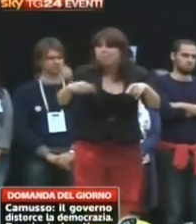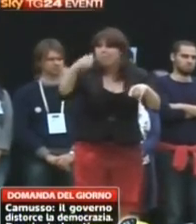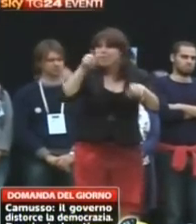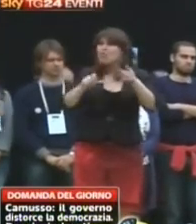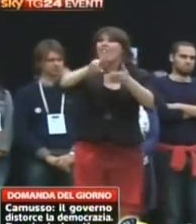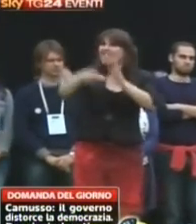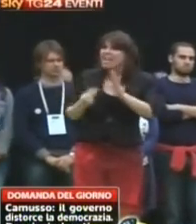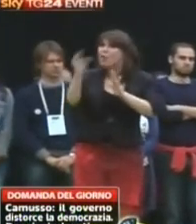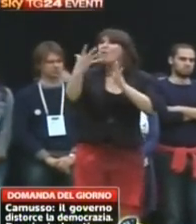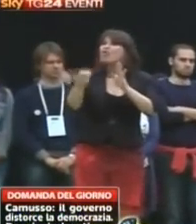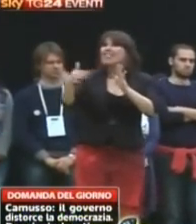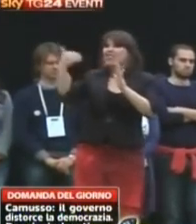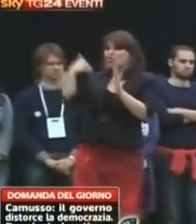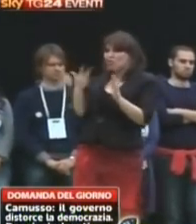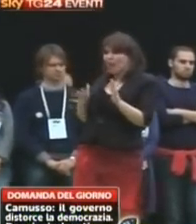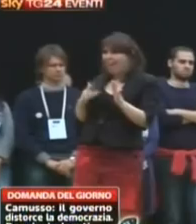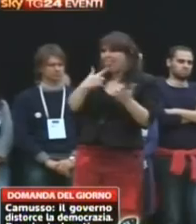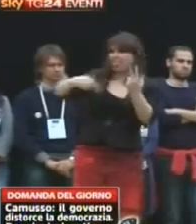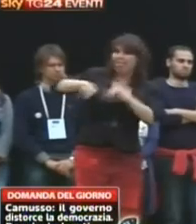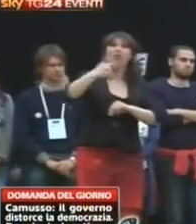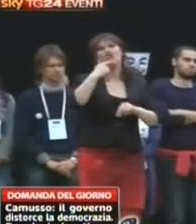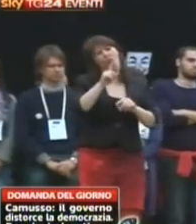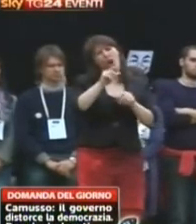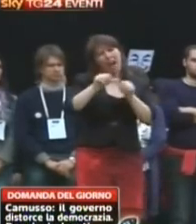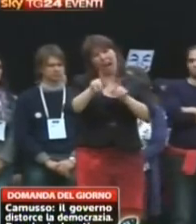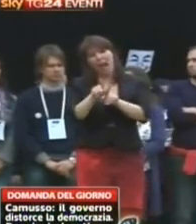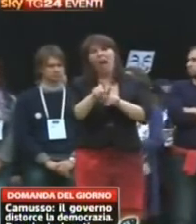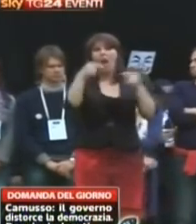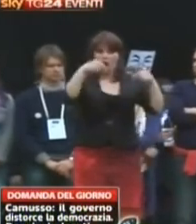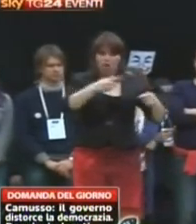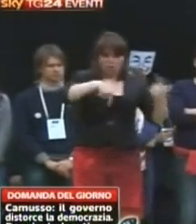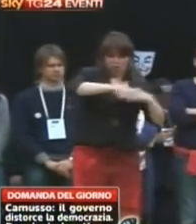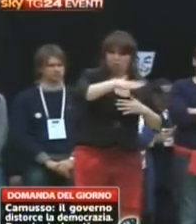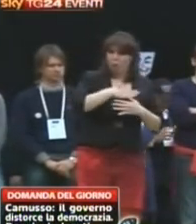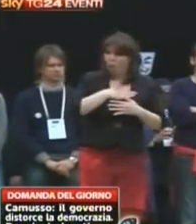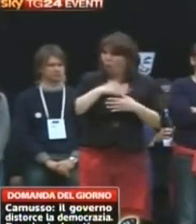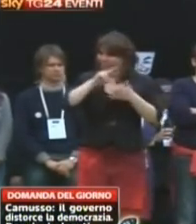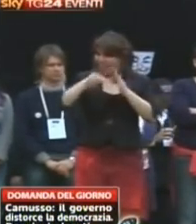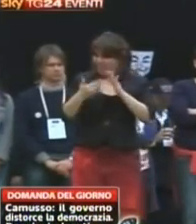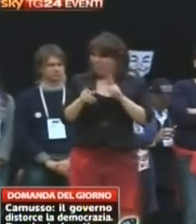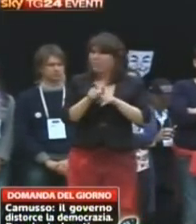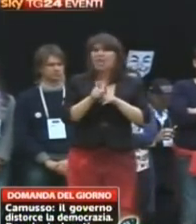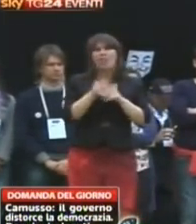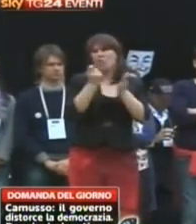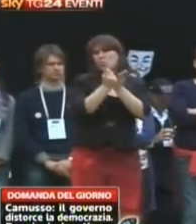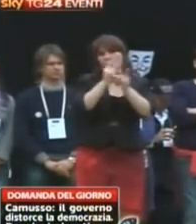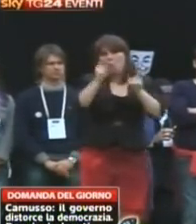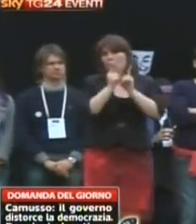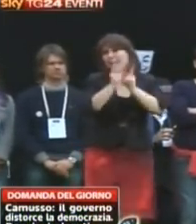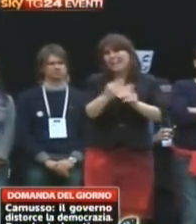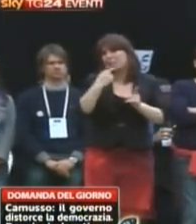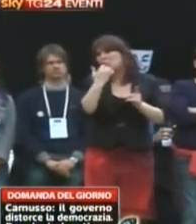che ha firmato a favore. Allora noi abbiamo firmato, loro hanno firmato dei trattati incredibili. Bisogna che vi dica due numeri,